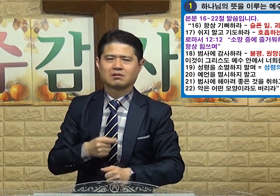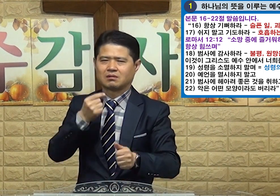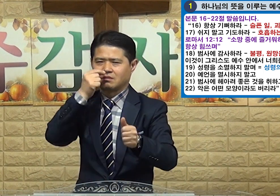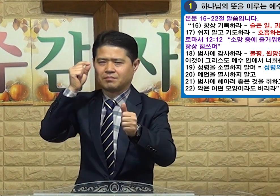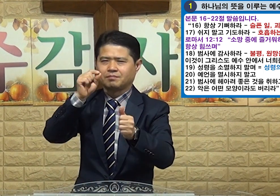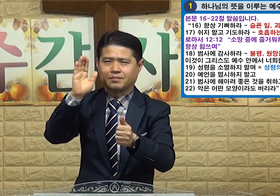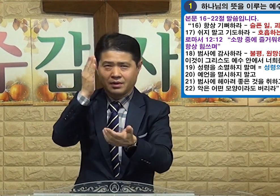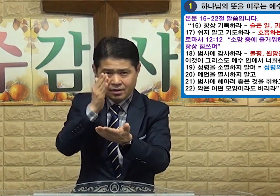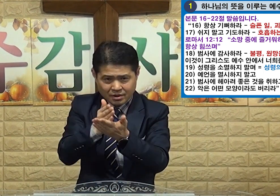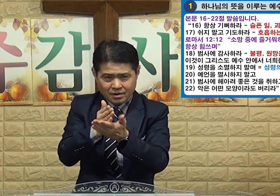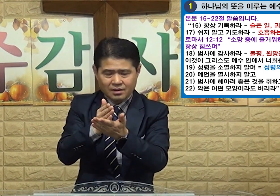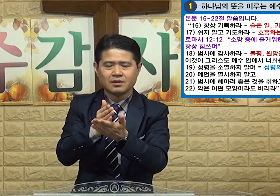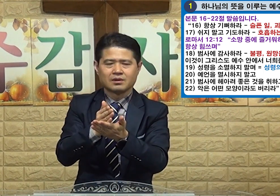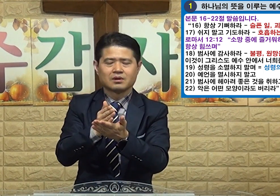낼 수 있습니다.